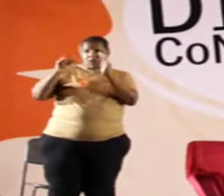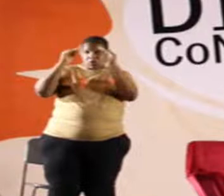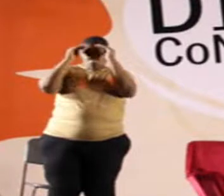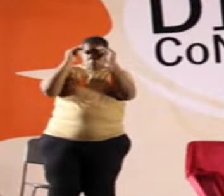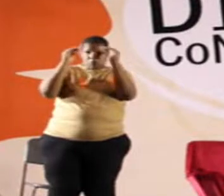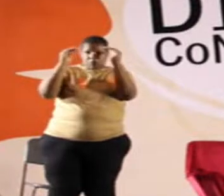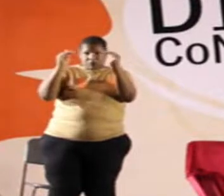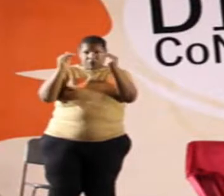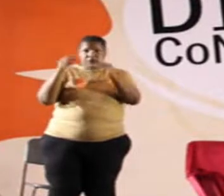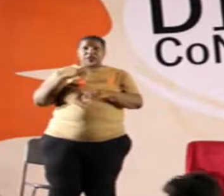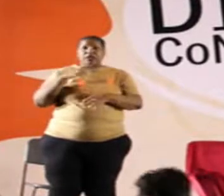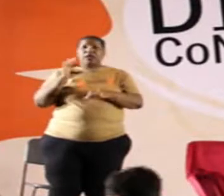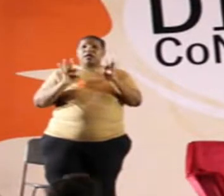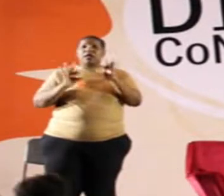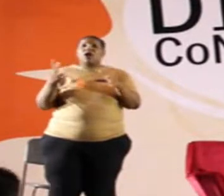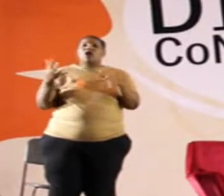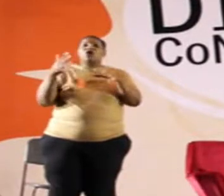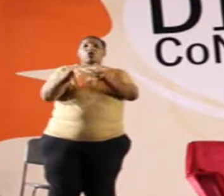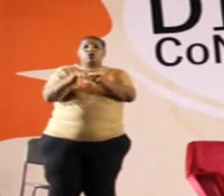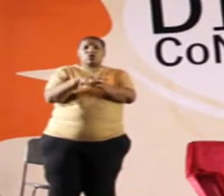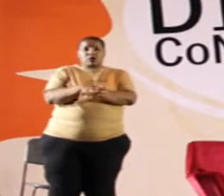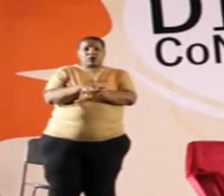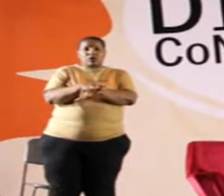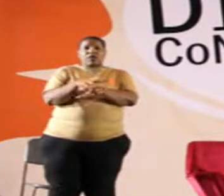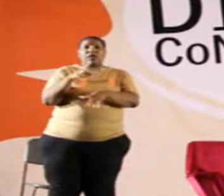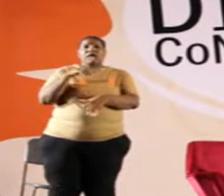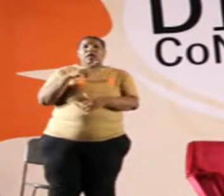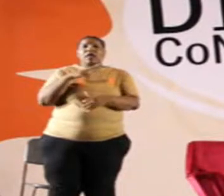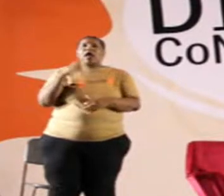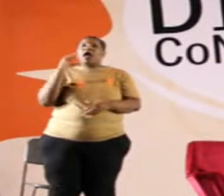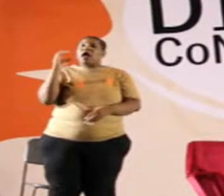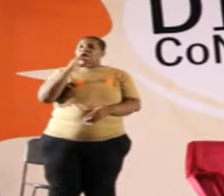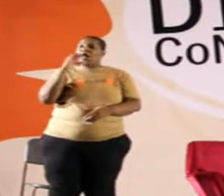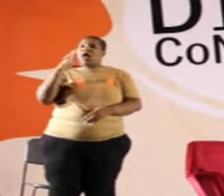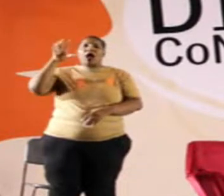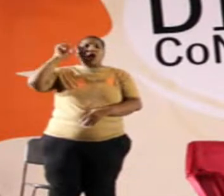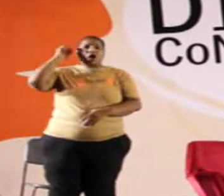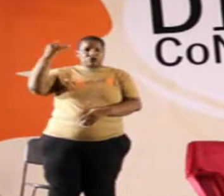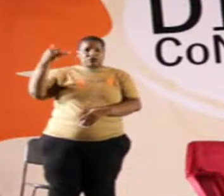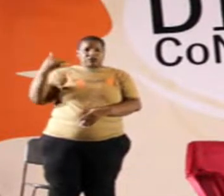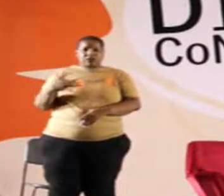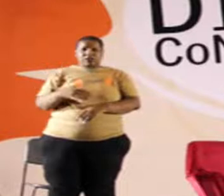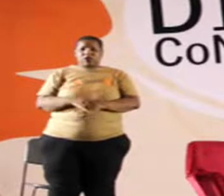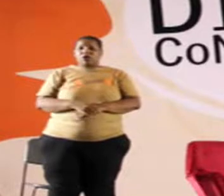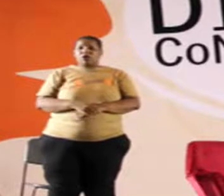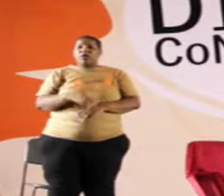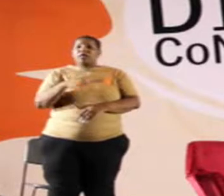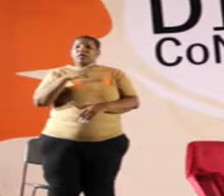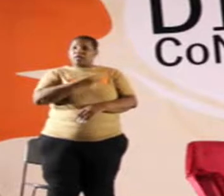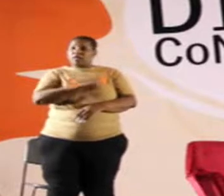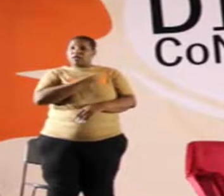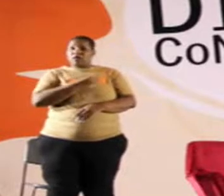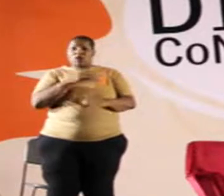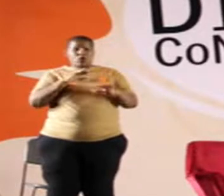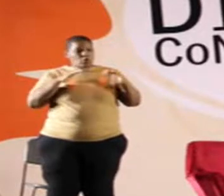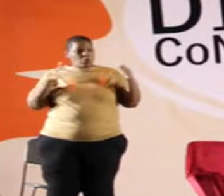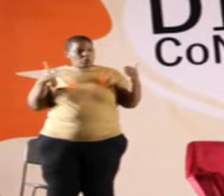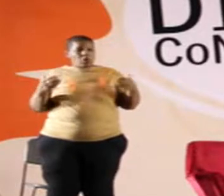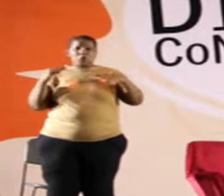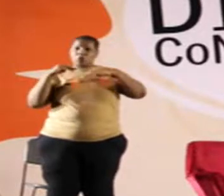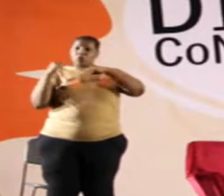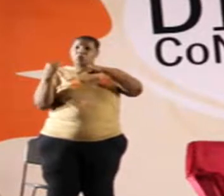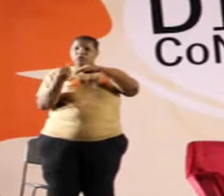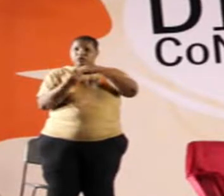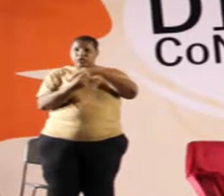e prezando pela inclusão, teremos uma breve audiodescrição. Estamos no palco do Museu da